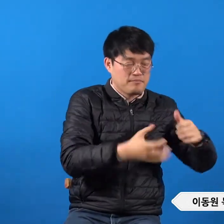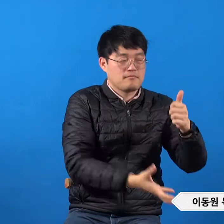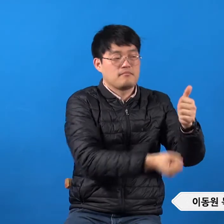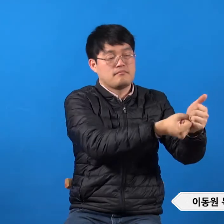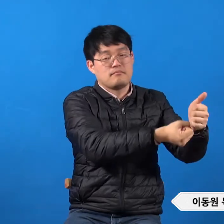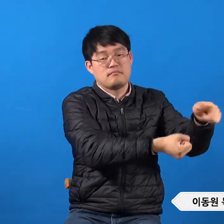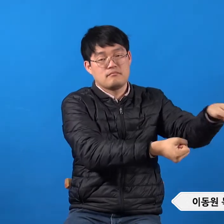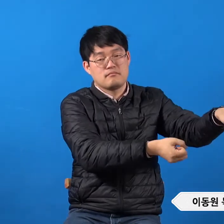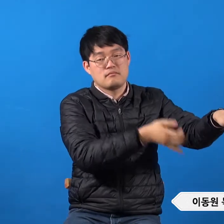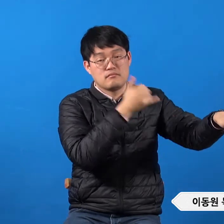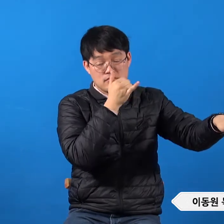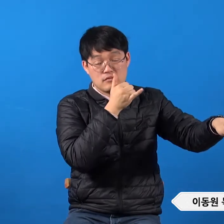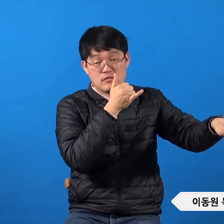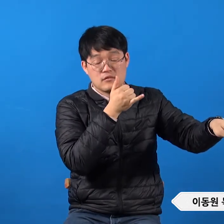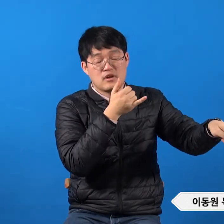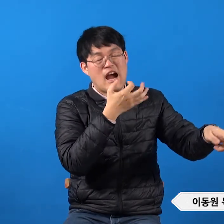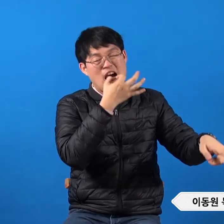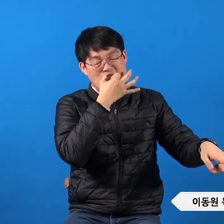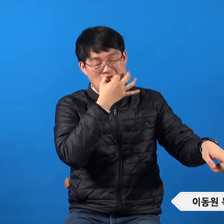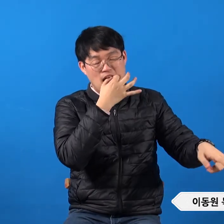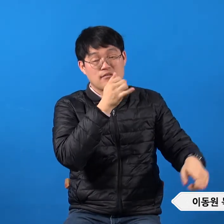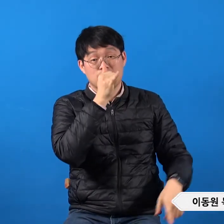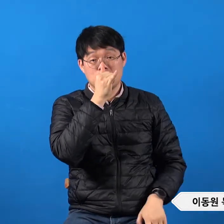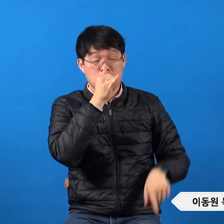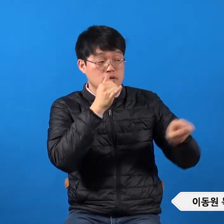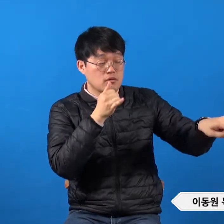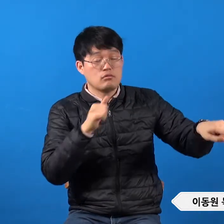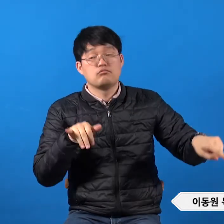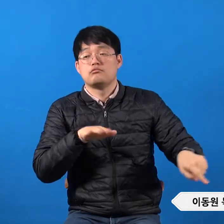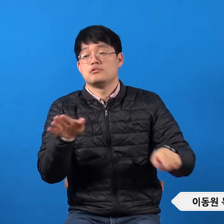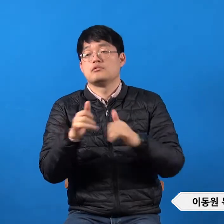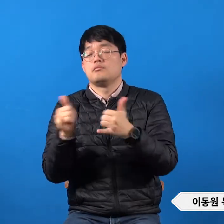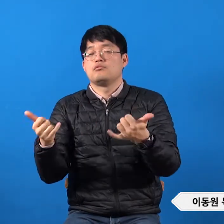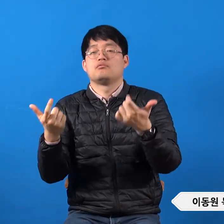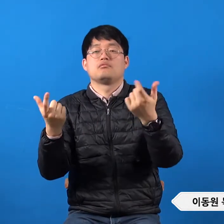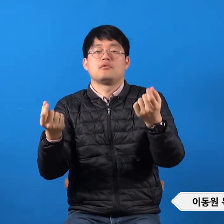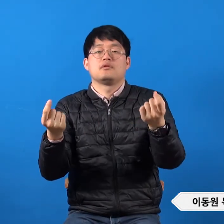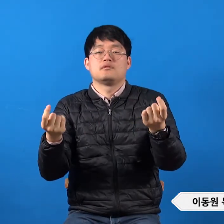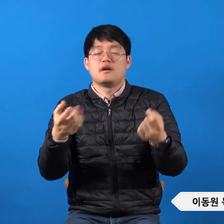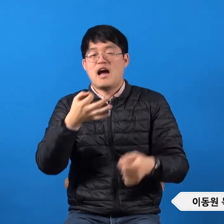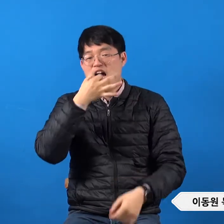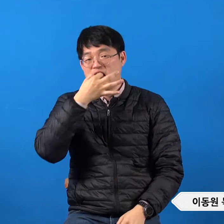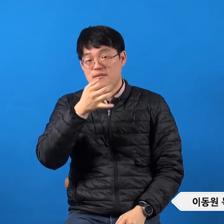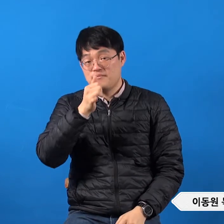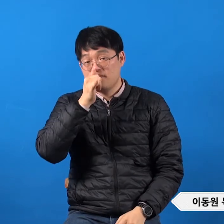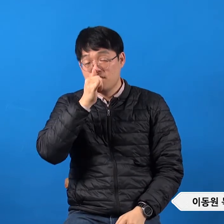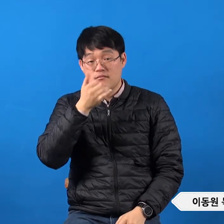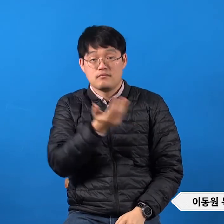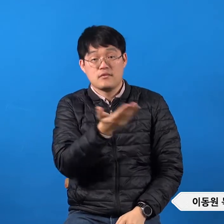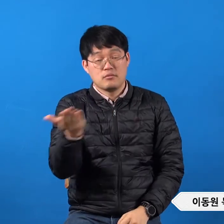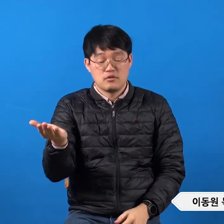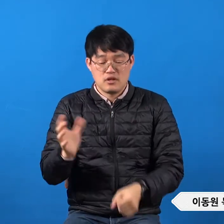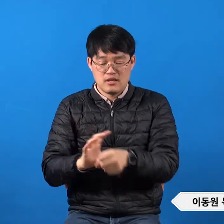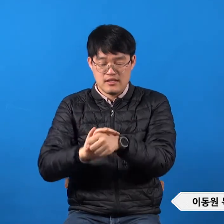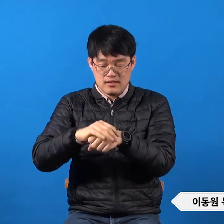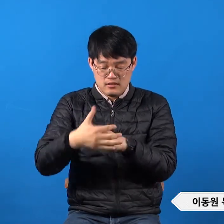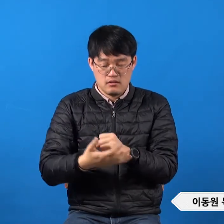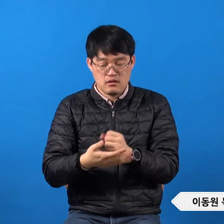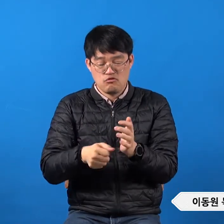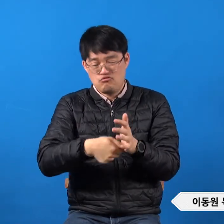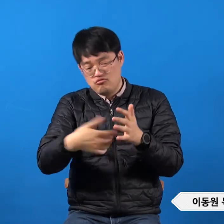있습니다. 우리 안에도 있죠. 그런 욕심이. 저 유명한 세계적인